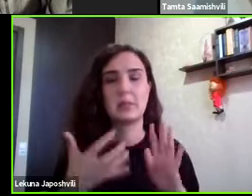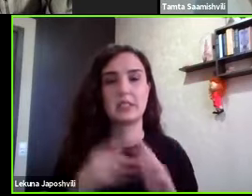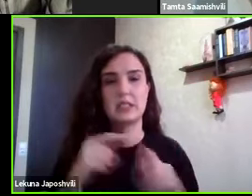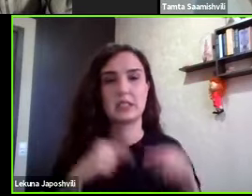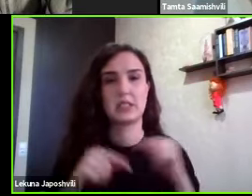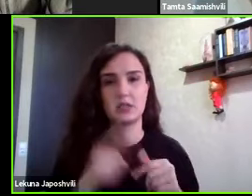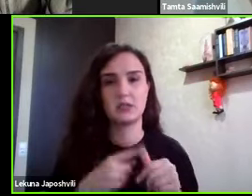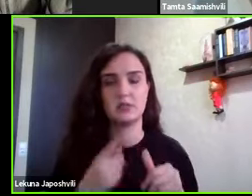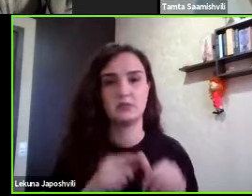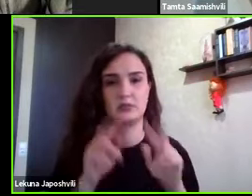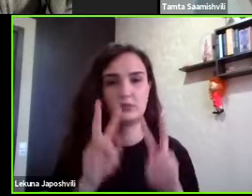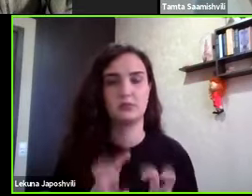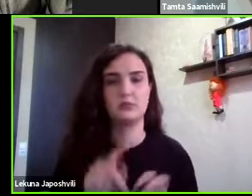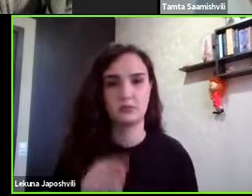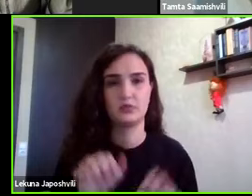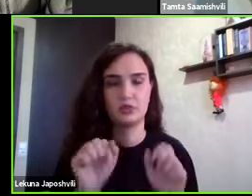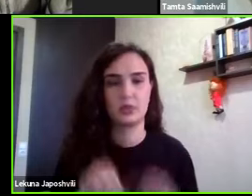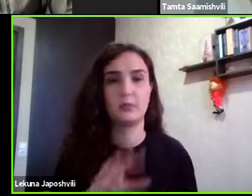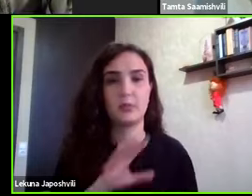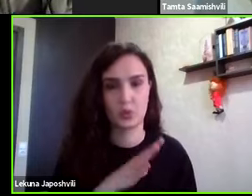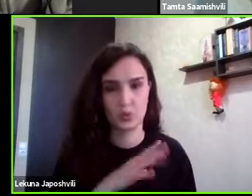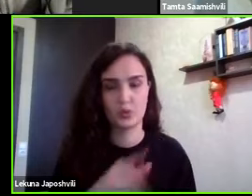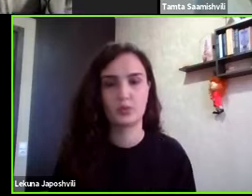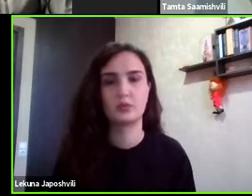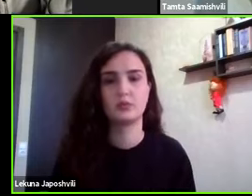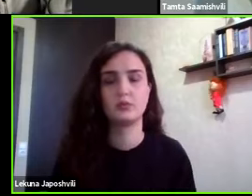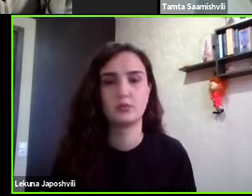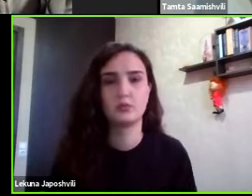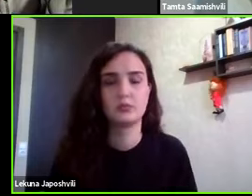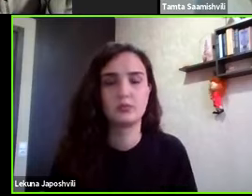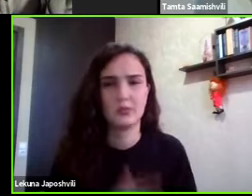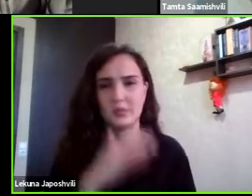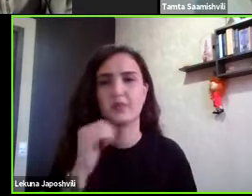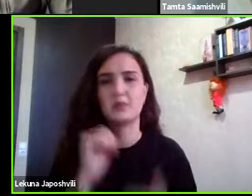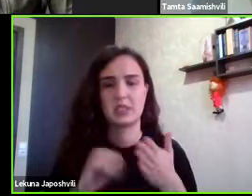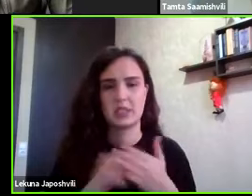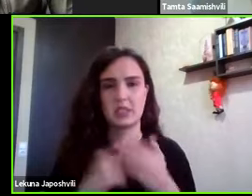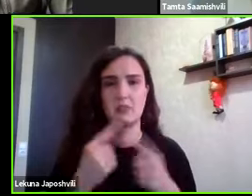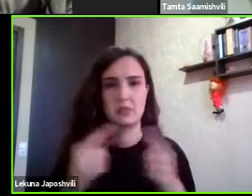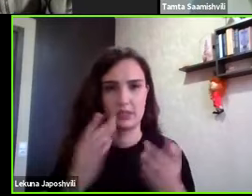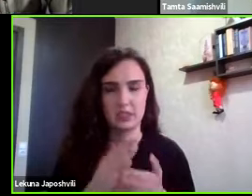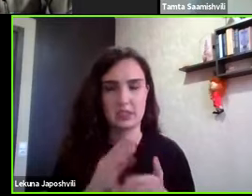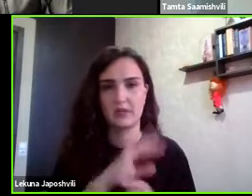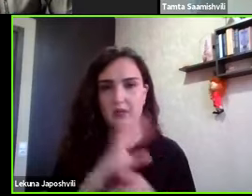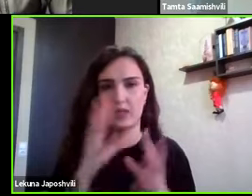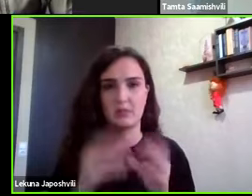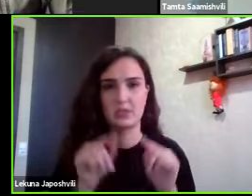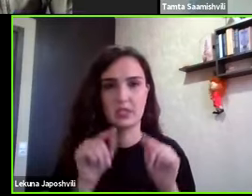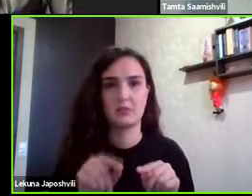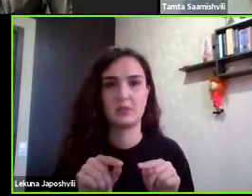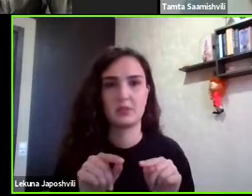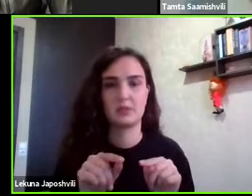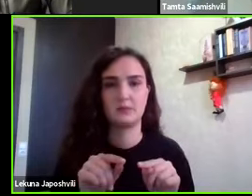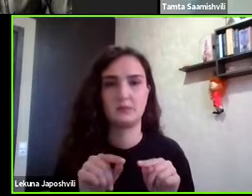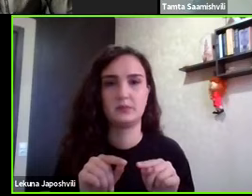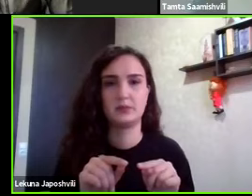რომელიც ვიტამინების დეფიციტად შეიძლება იყოს გამოწვეული, თუმცა ბევრი მიზეზებიც არის. აი ყველაფერს ამას